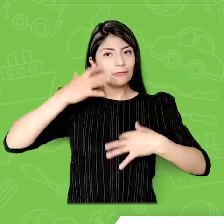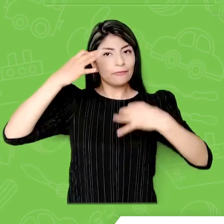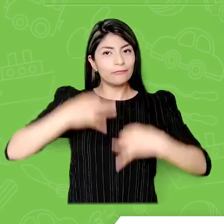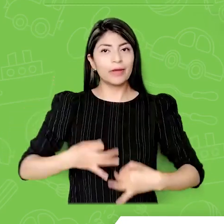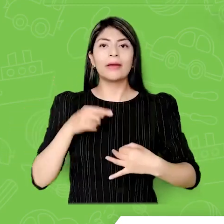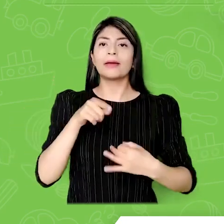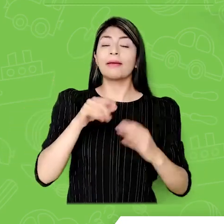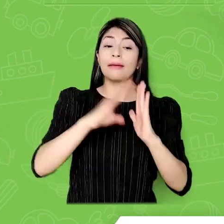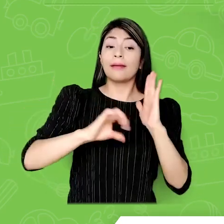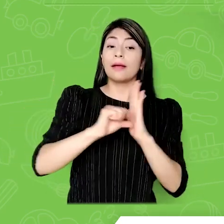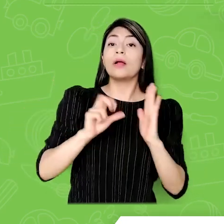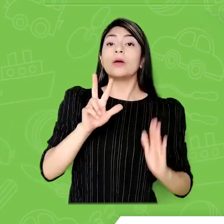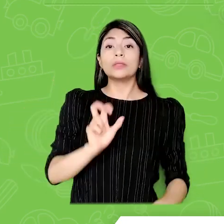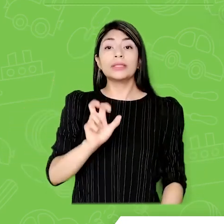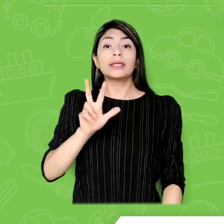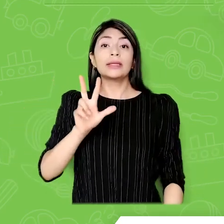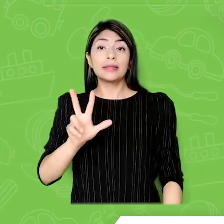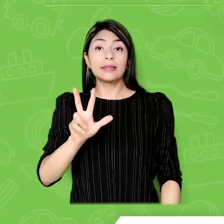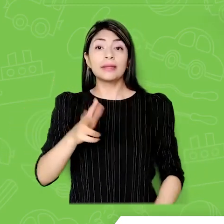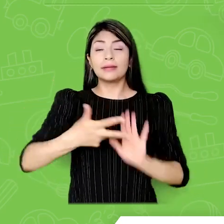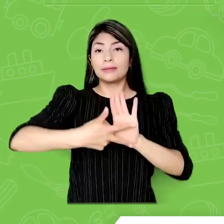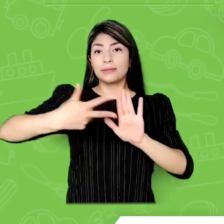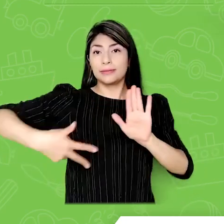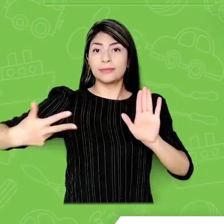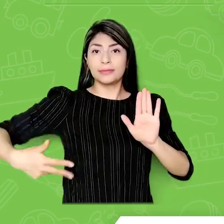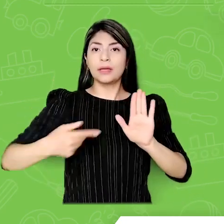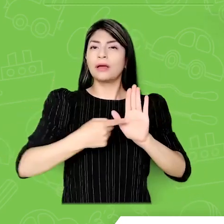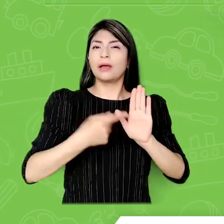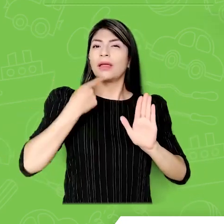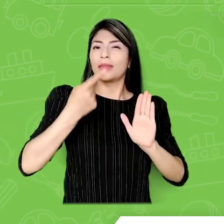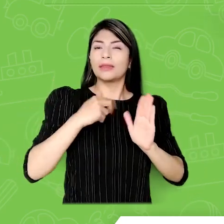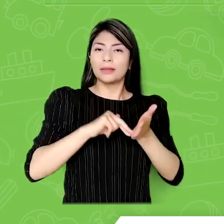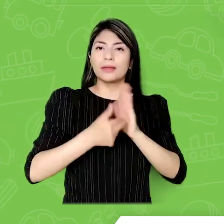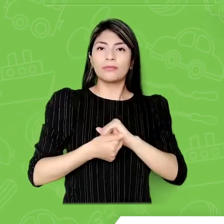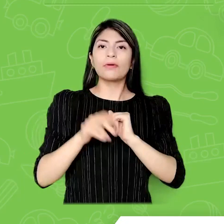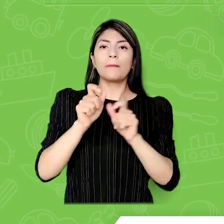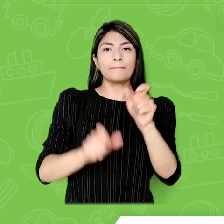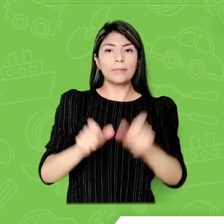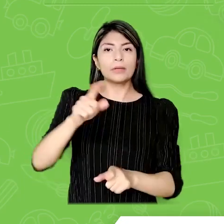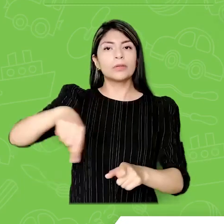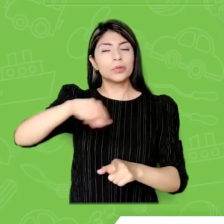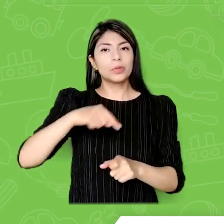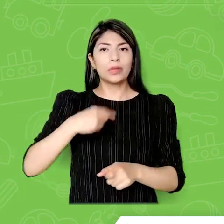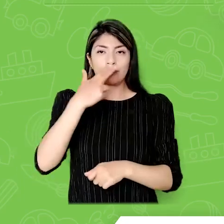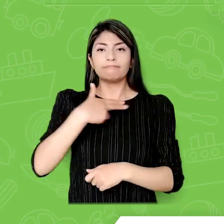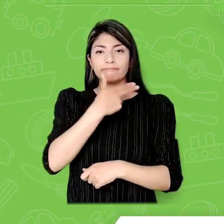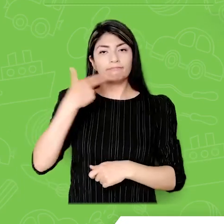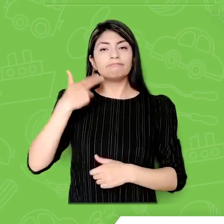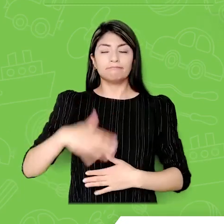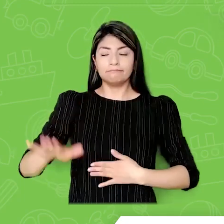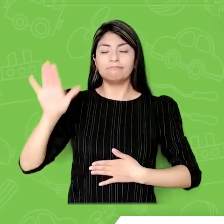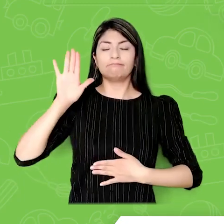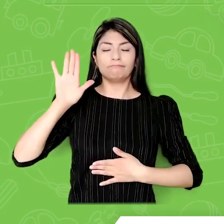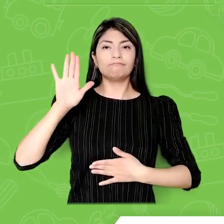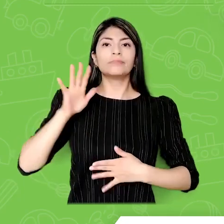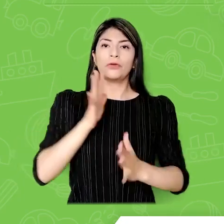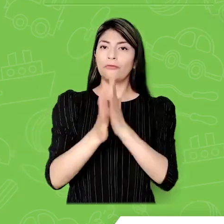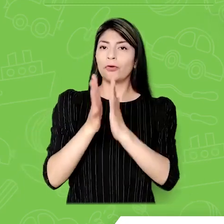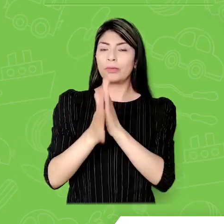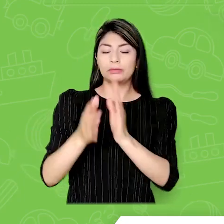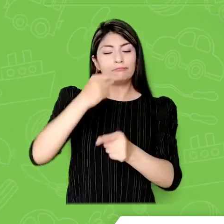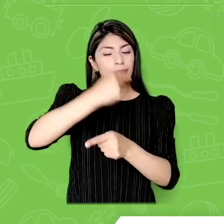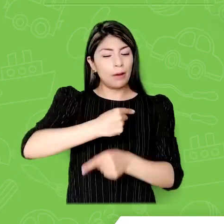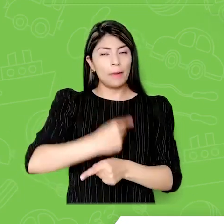aspirante se compromete a suministrar en todo momento información veraz. Parágrafo 3. En el evento en que las